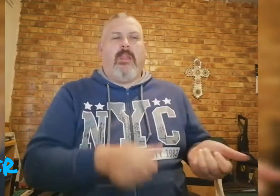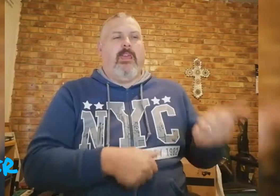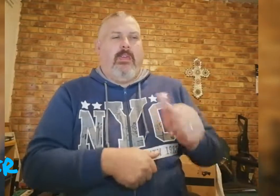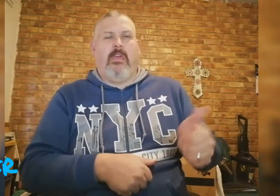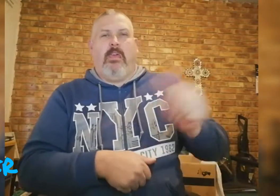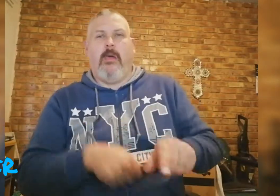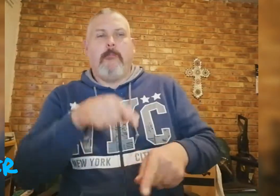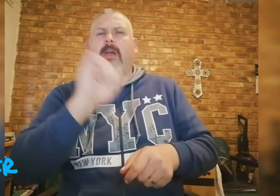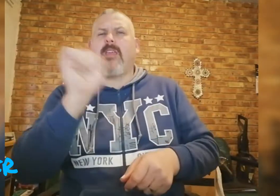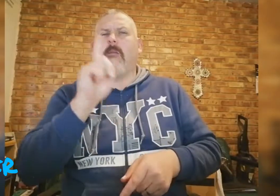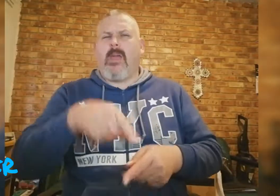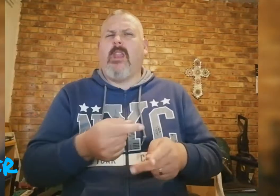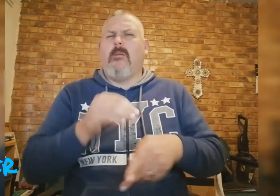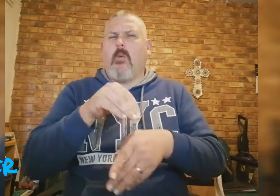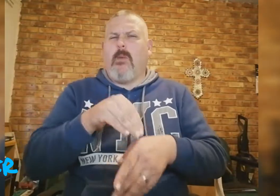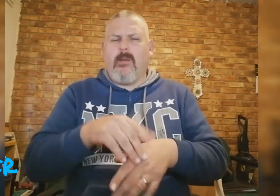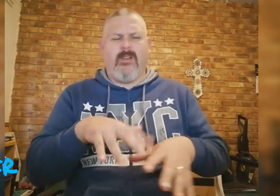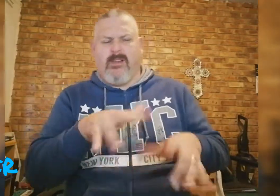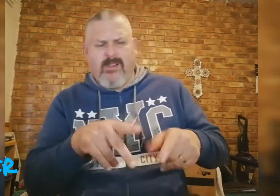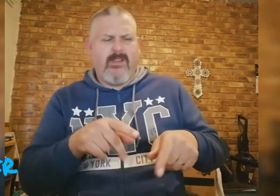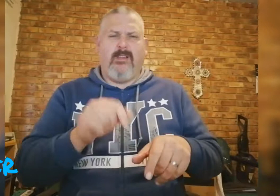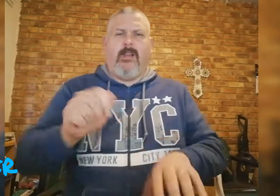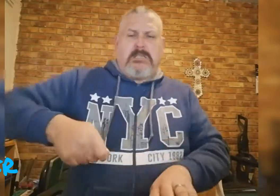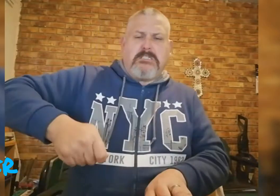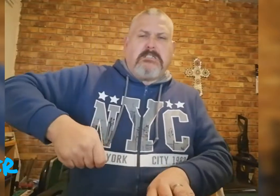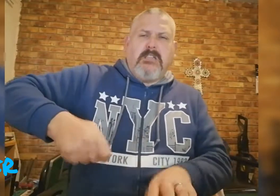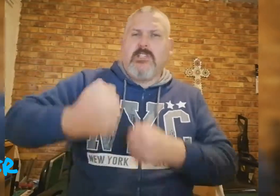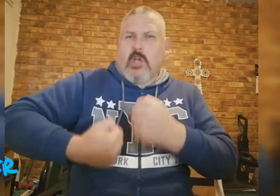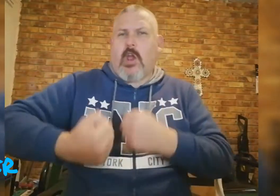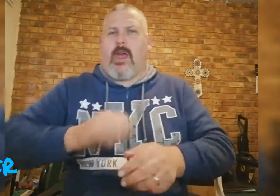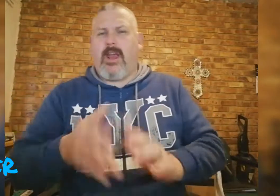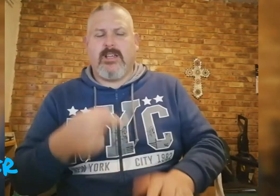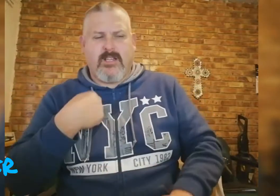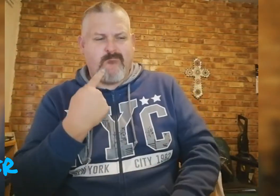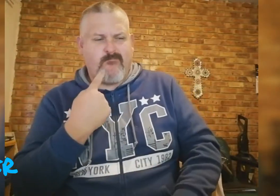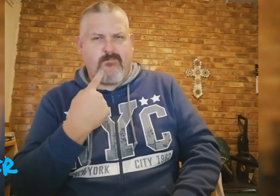familie, kaar begin probleme, sikke, alle,